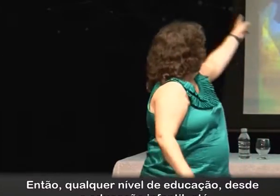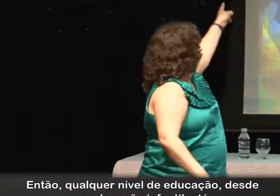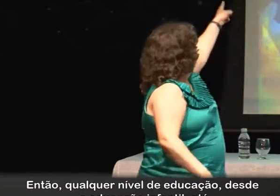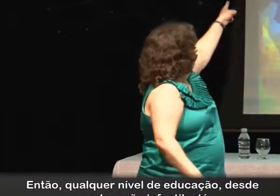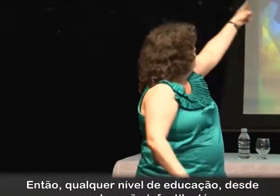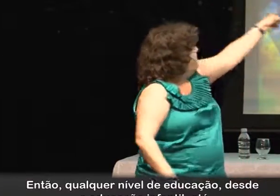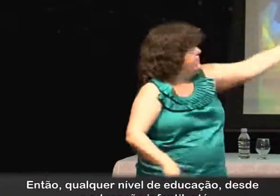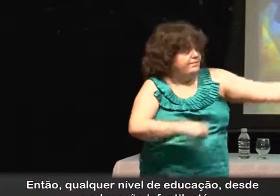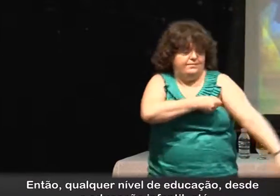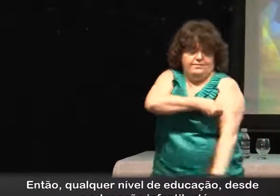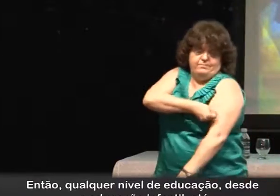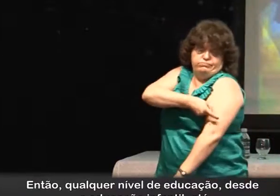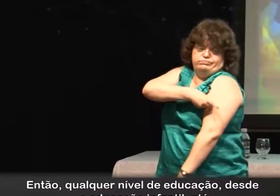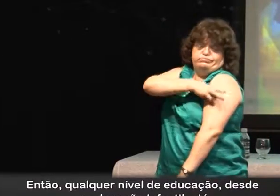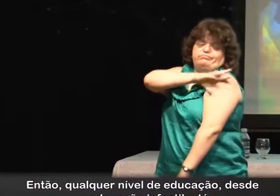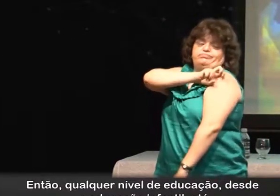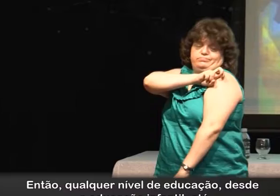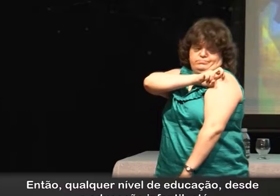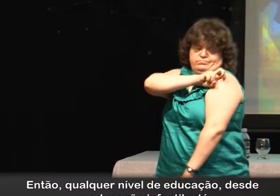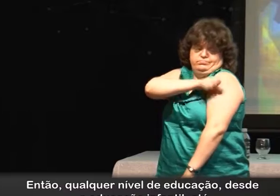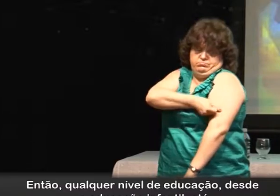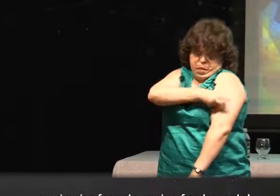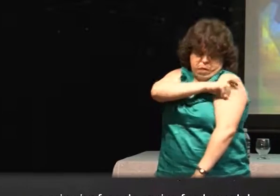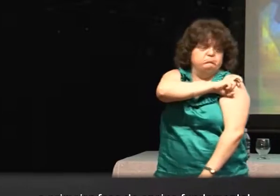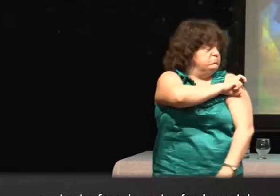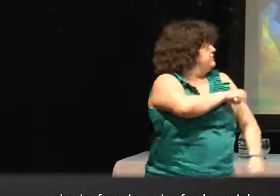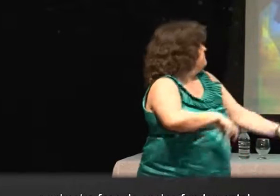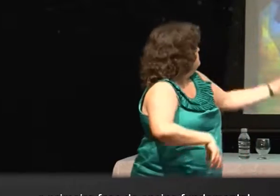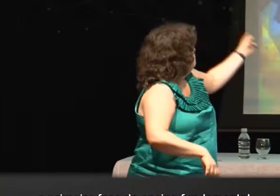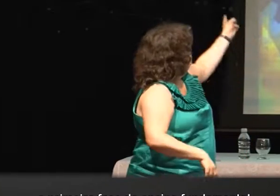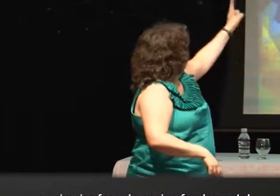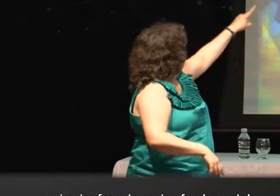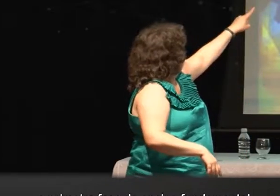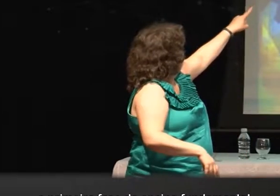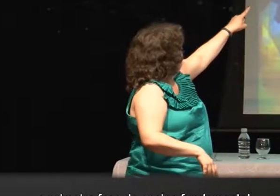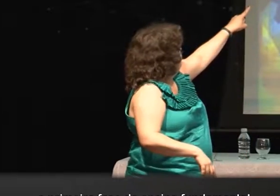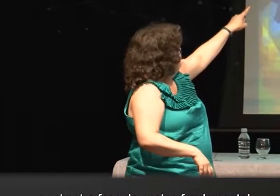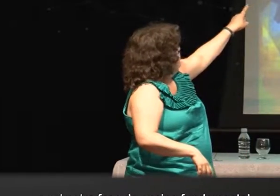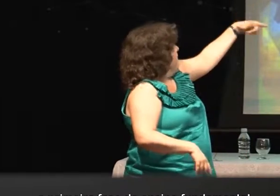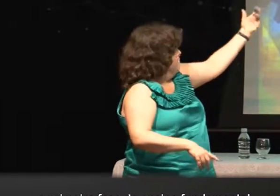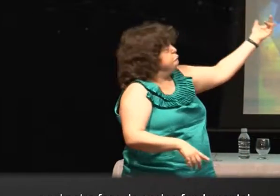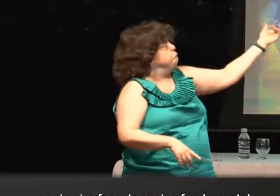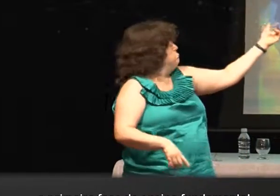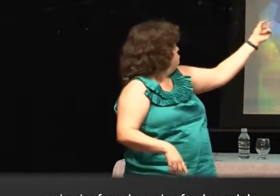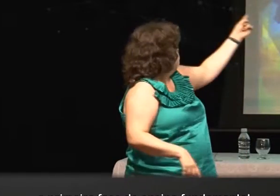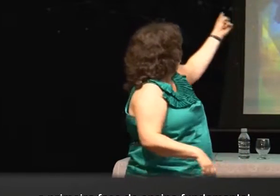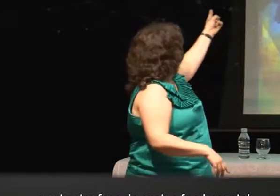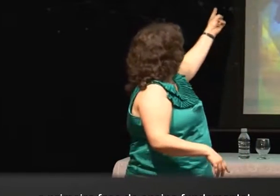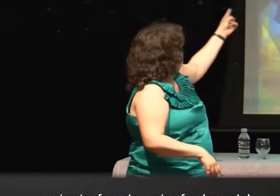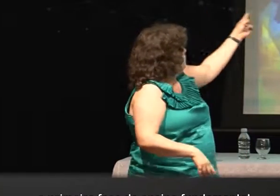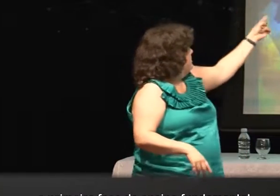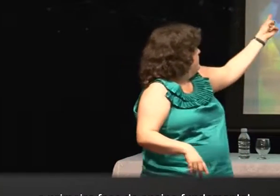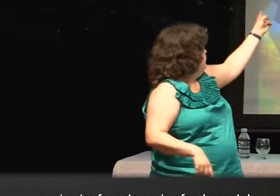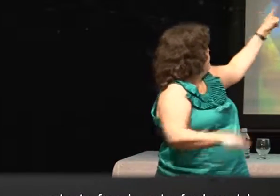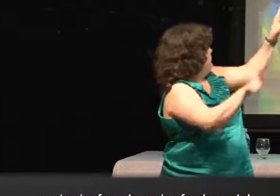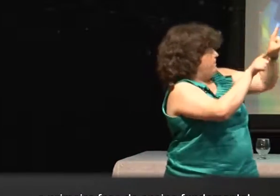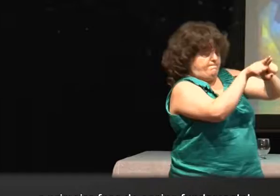educação infantil até, né, primeira fase do ensino fundamental,